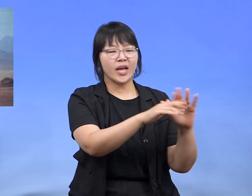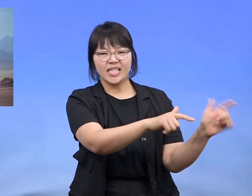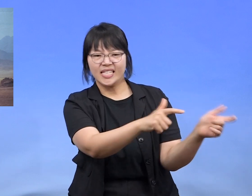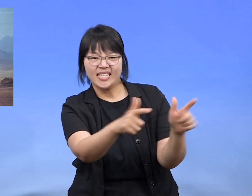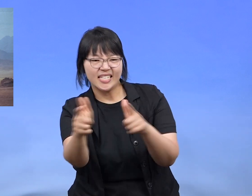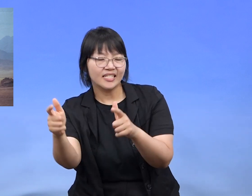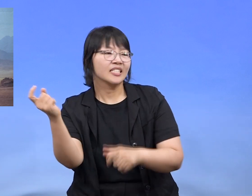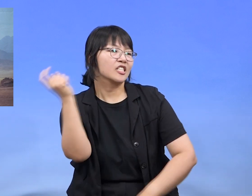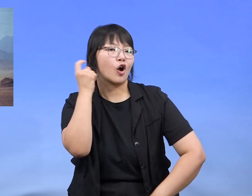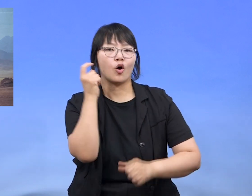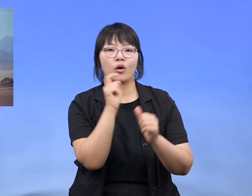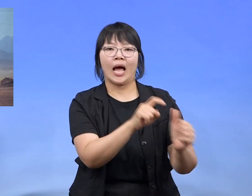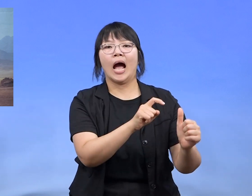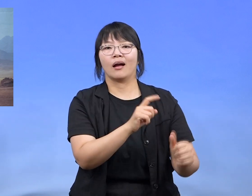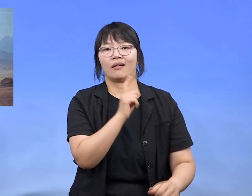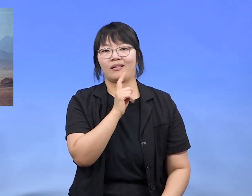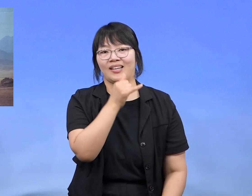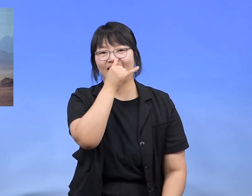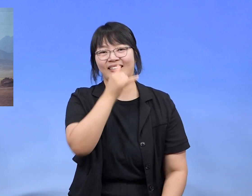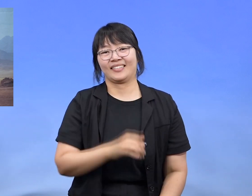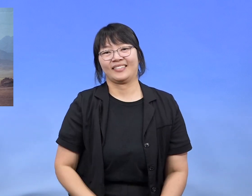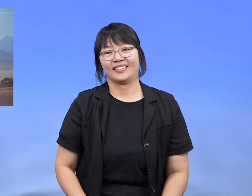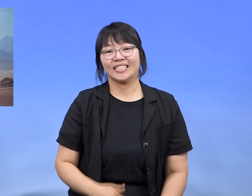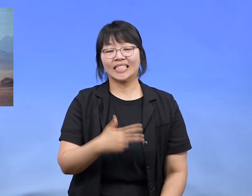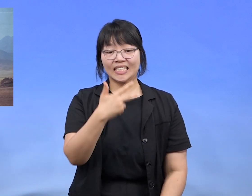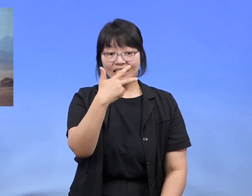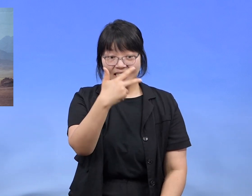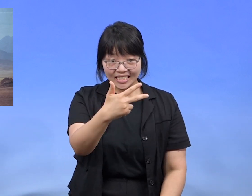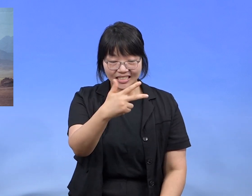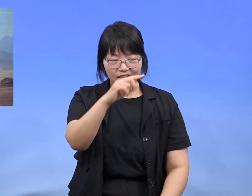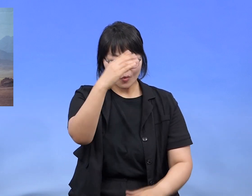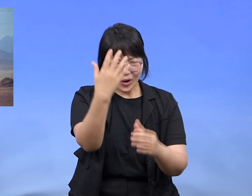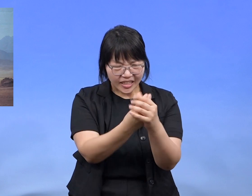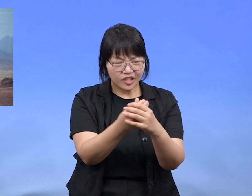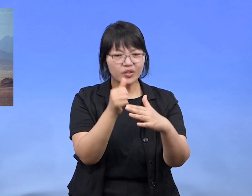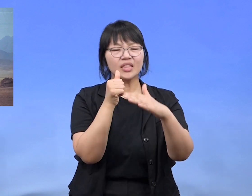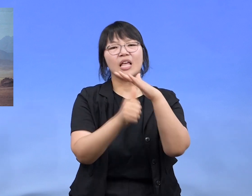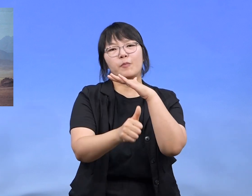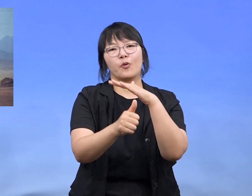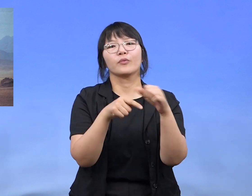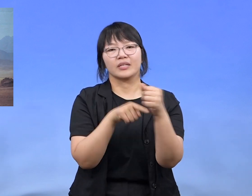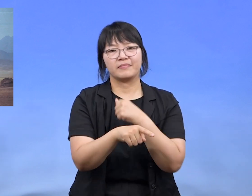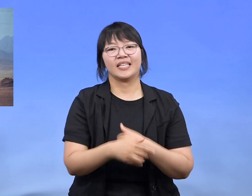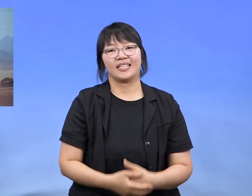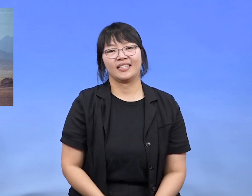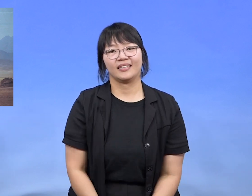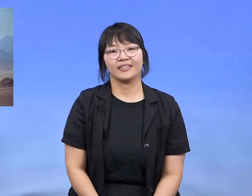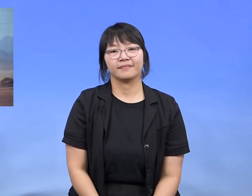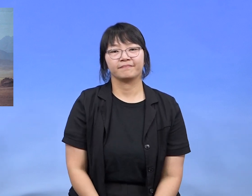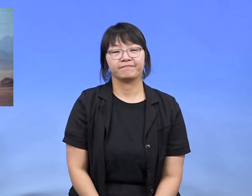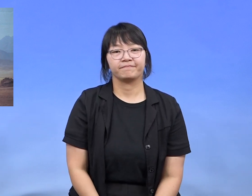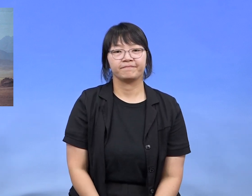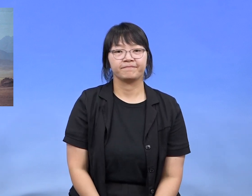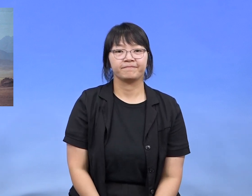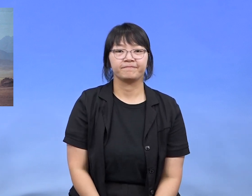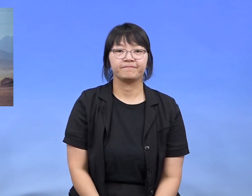것입니다. 그런 의미에서 7은 완전한 대표수로 등장하는 것입니다.